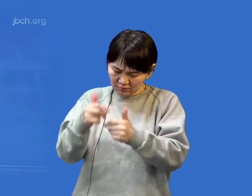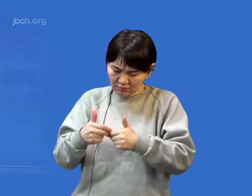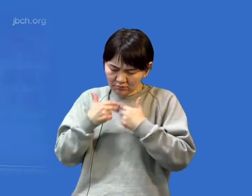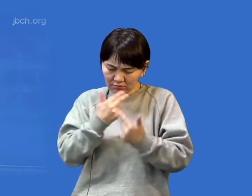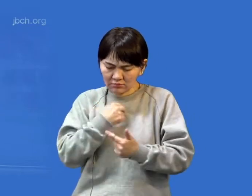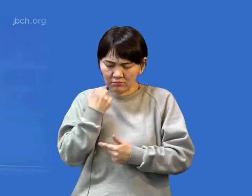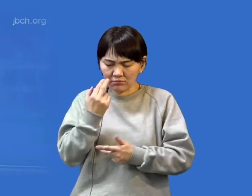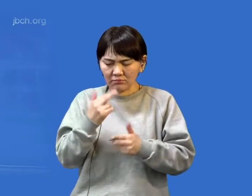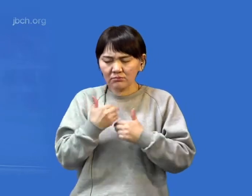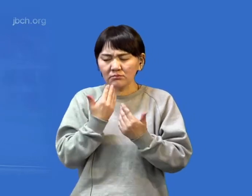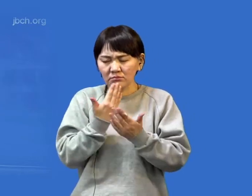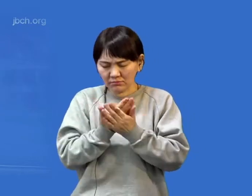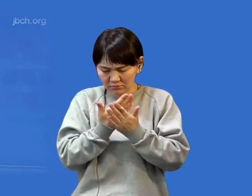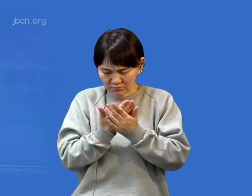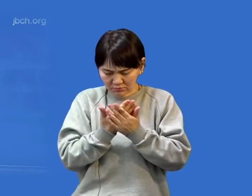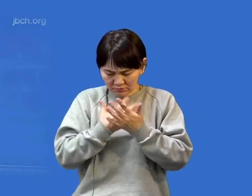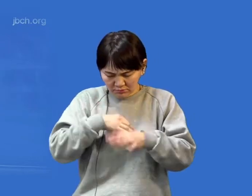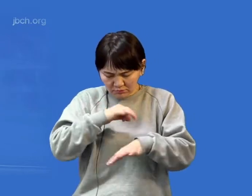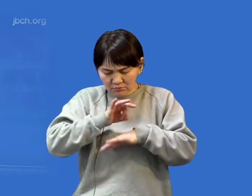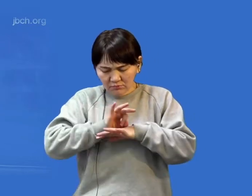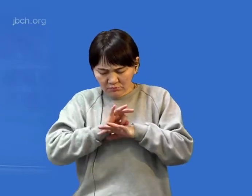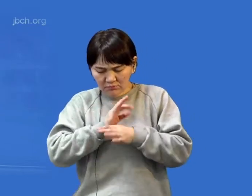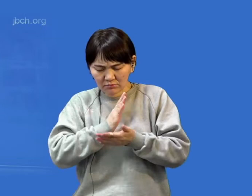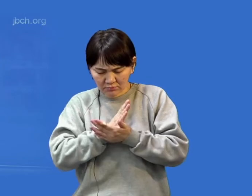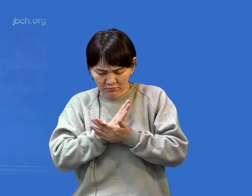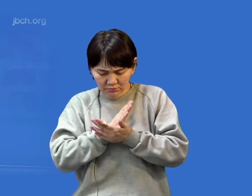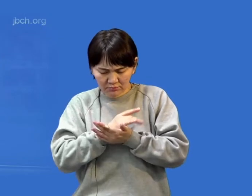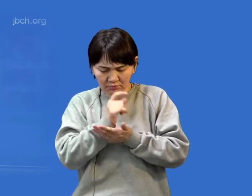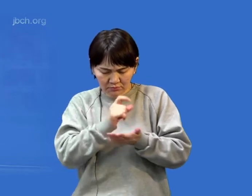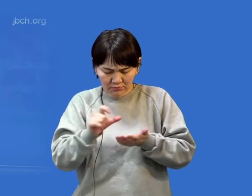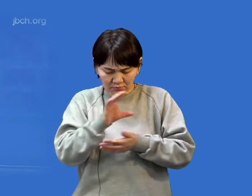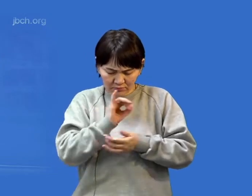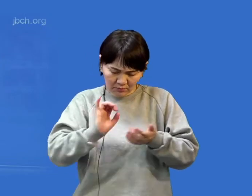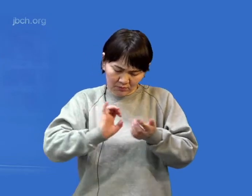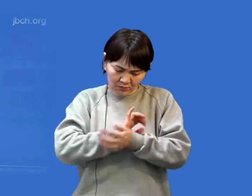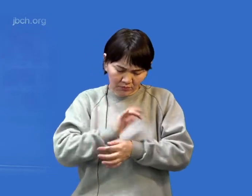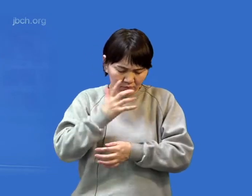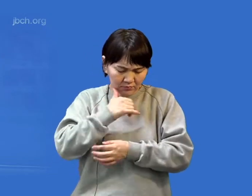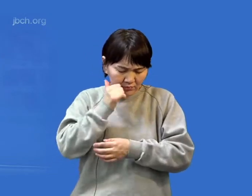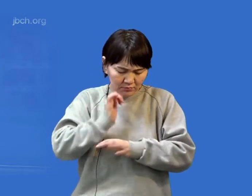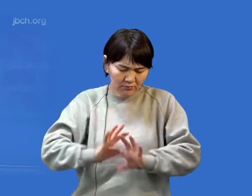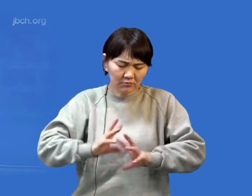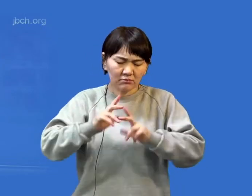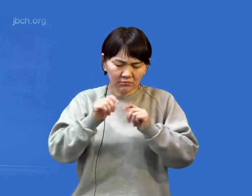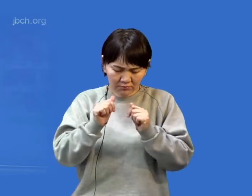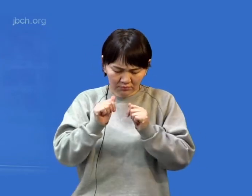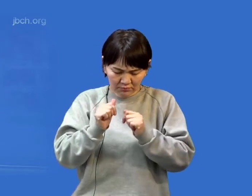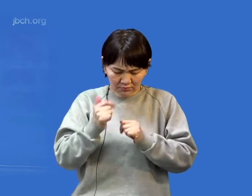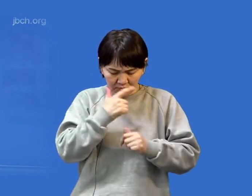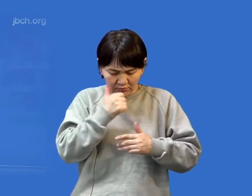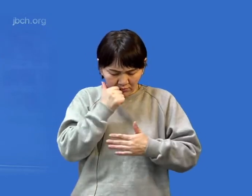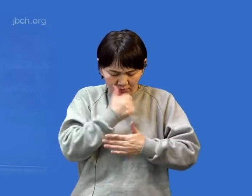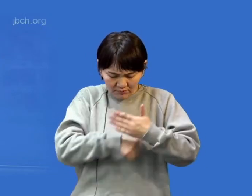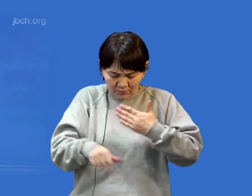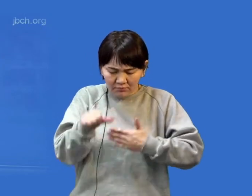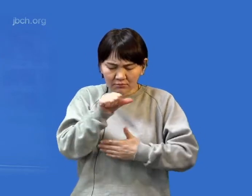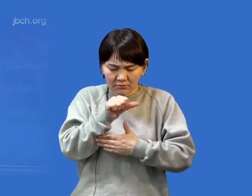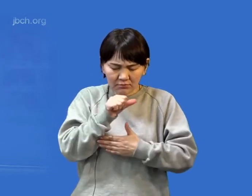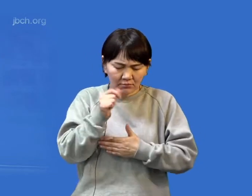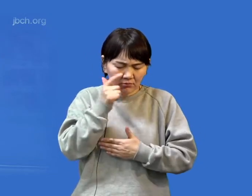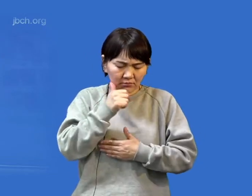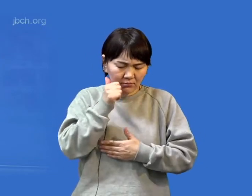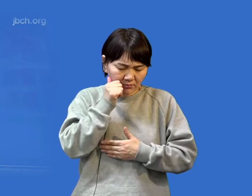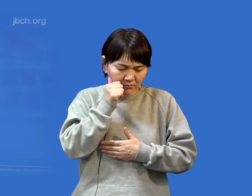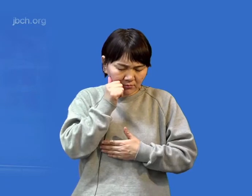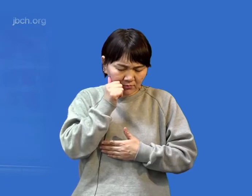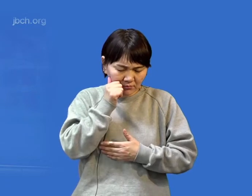Өвчтэй байгаа хүмүүст хурдан эрүүл мэндийг дахин сэргээж өгч эрүүл биеэр үлдсэн амьдралдаа үргэлжлүүлэн